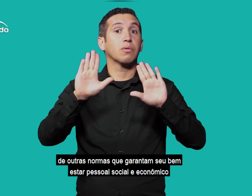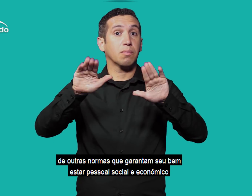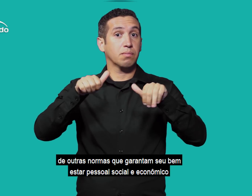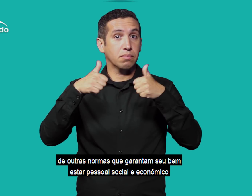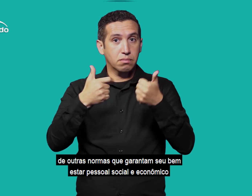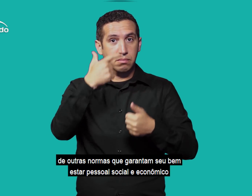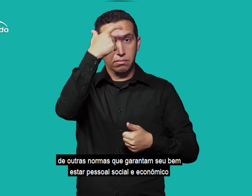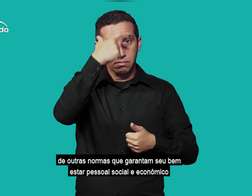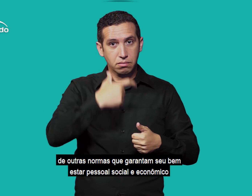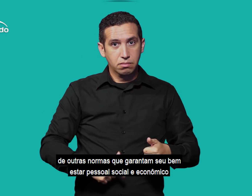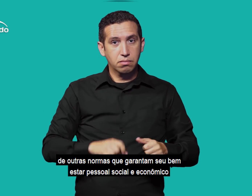econômico